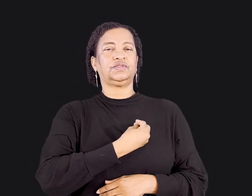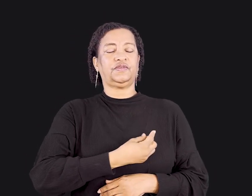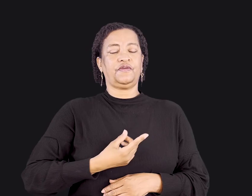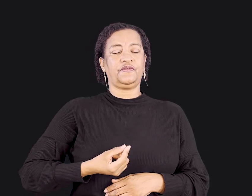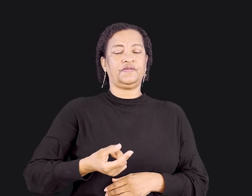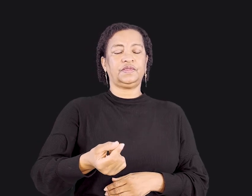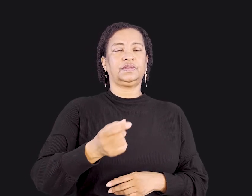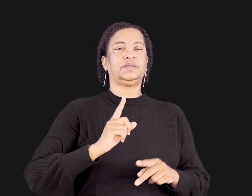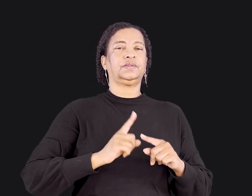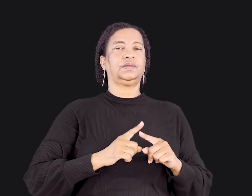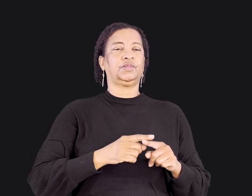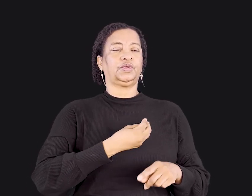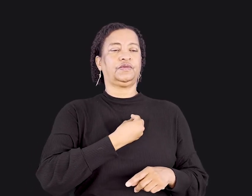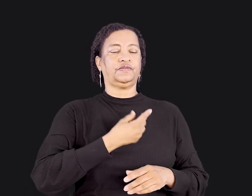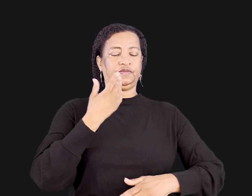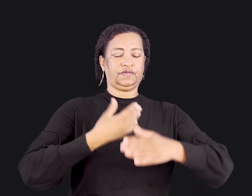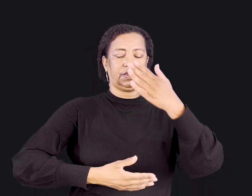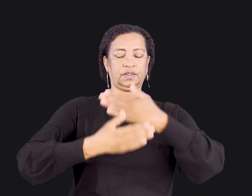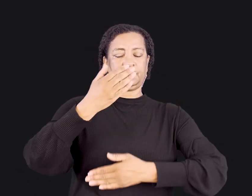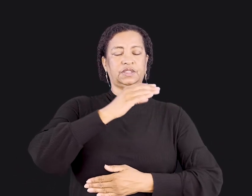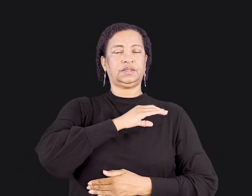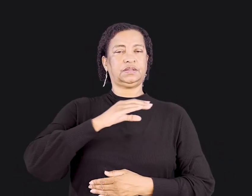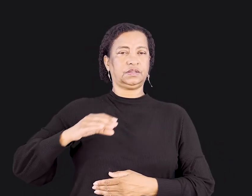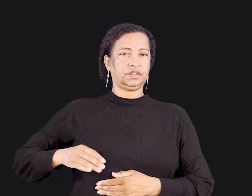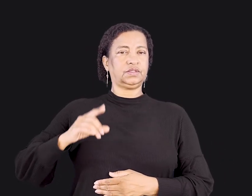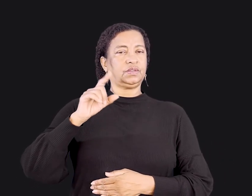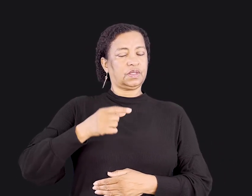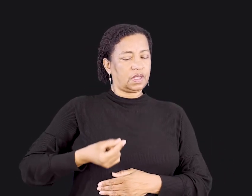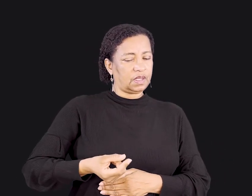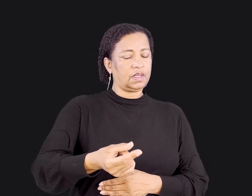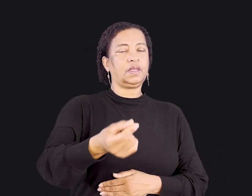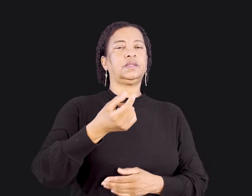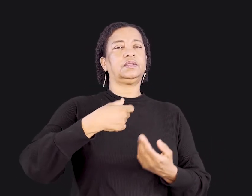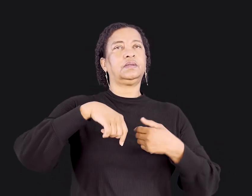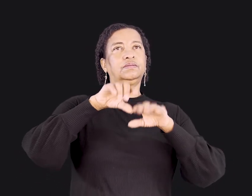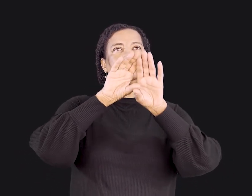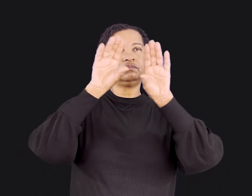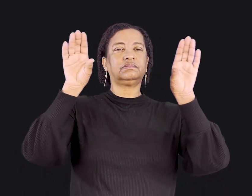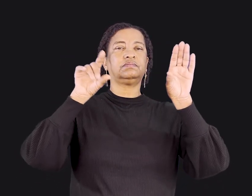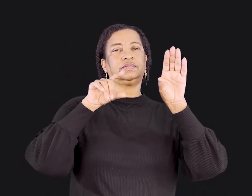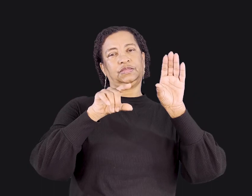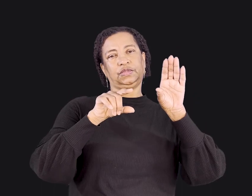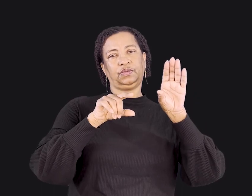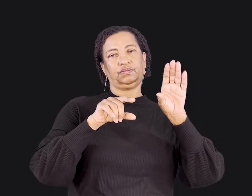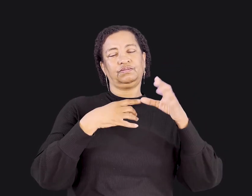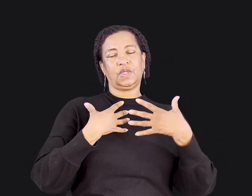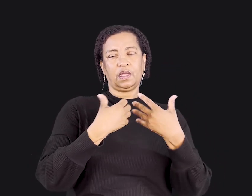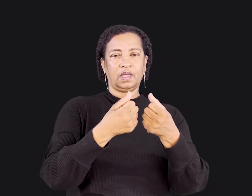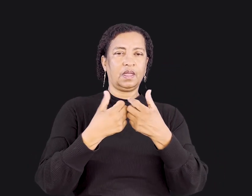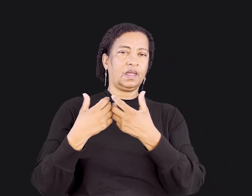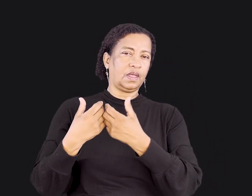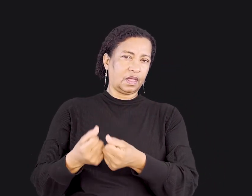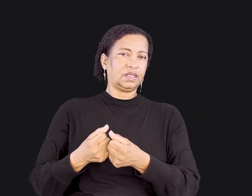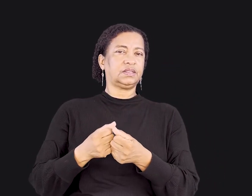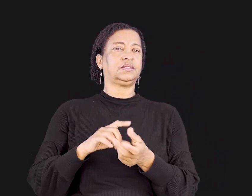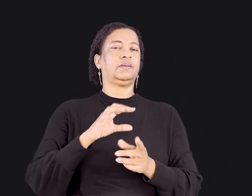estar naquele que é eterno, em Cristo, nas dimensões celestiais, recebendo cada bênção espiritual